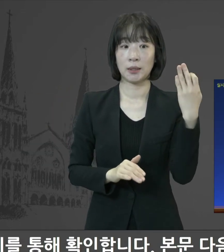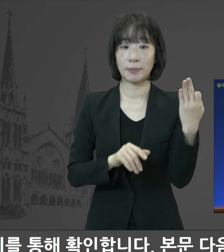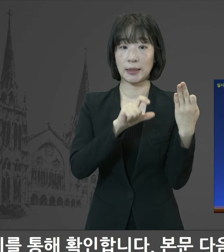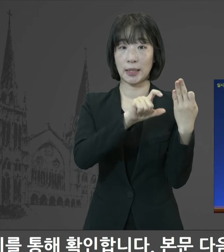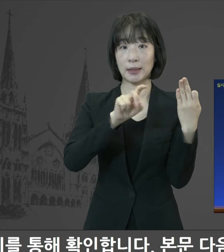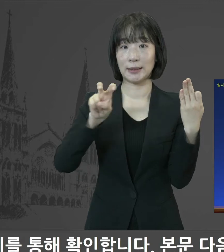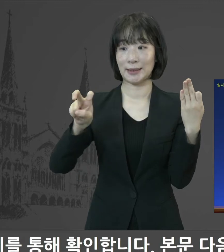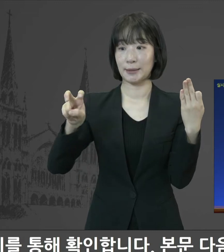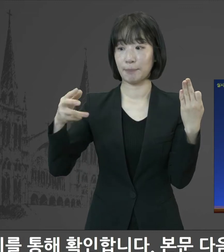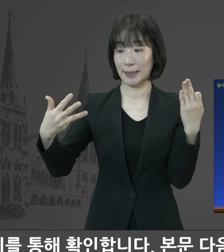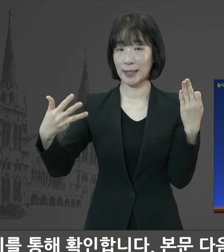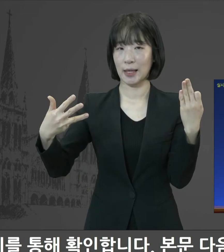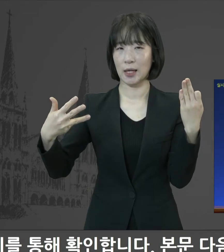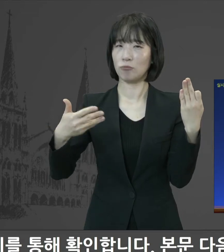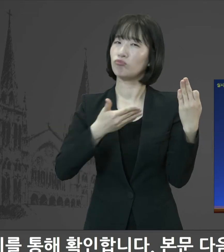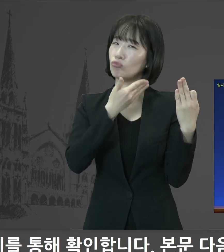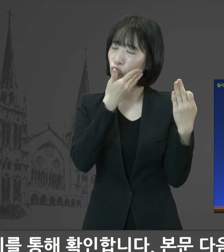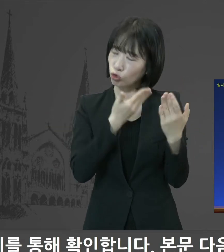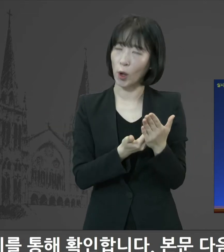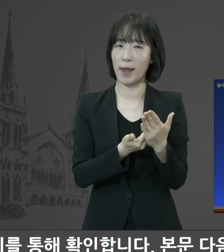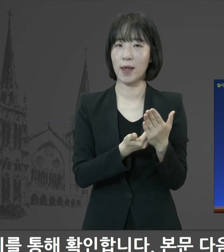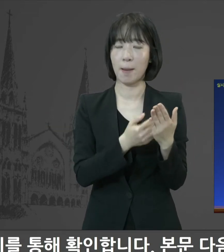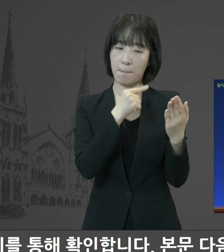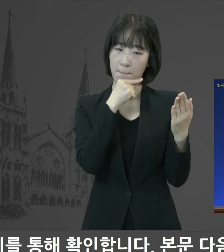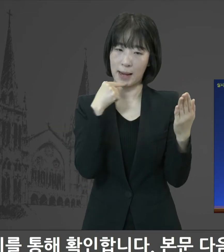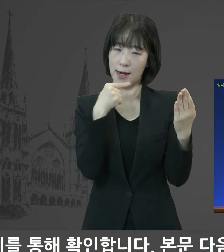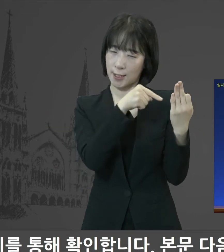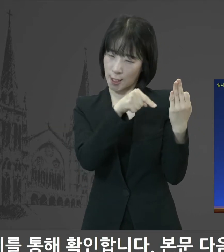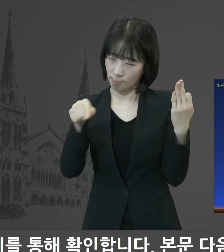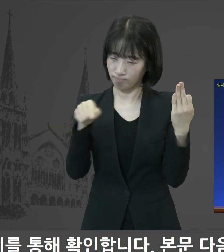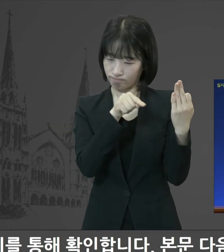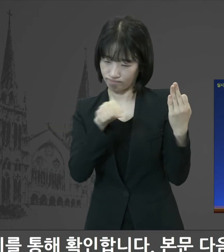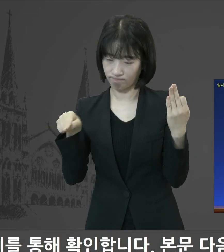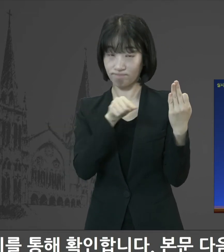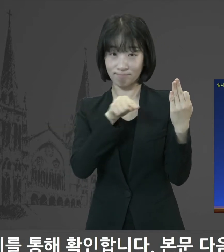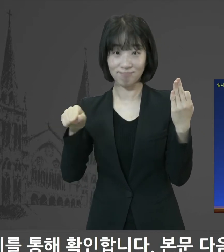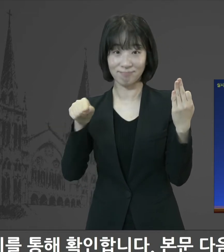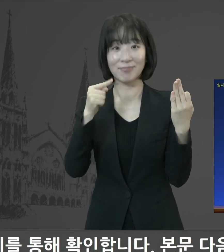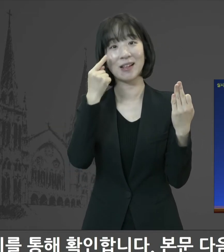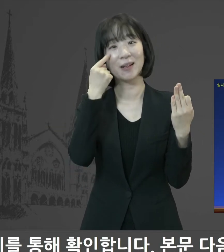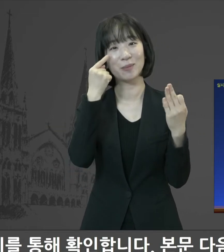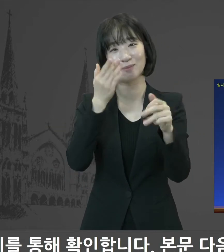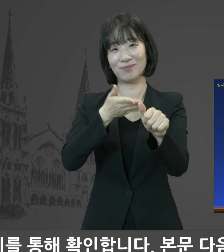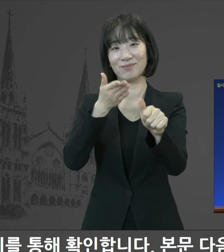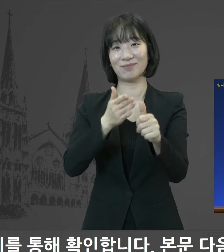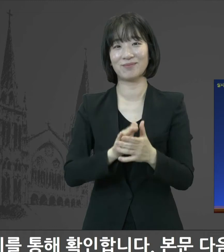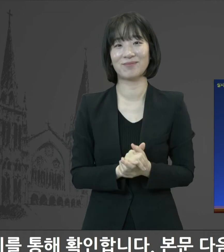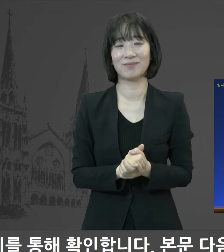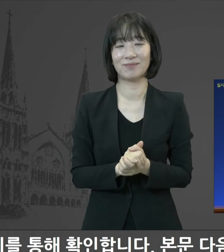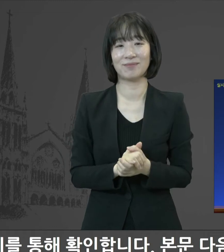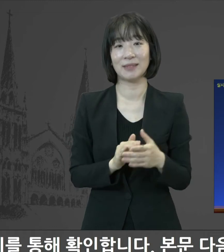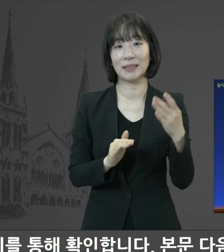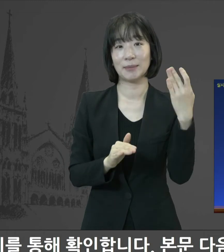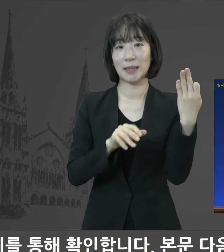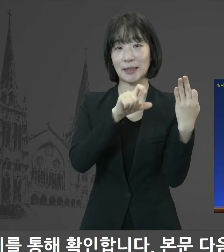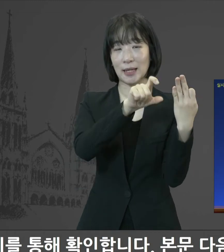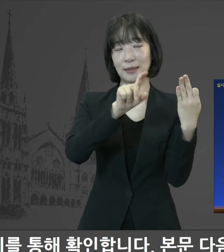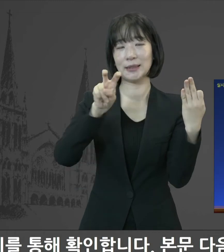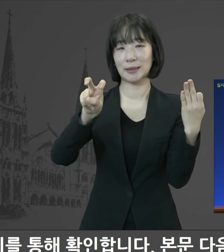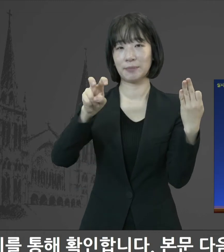여러분 뭐 밑줄을 그어놓으시든지 절에 동그라미를 치듯이 좀 마크해 두시는 게 좋을 것 같습니다. 27절